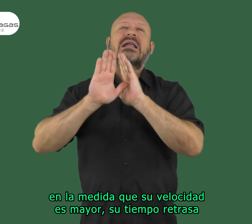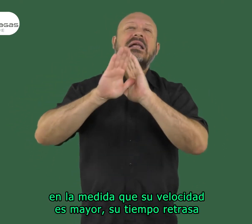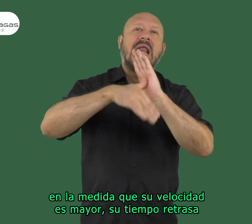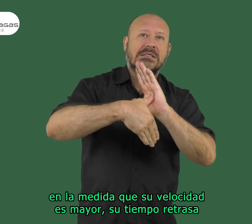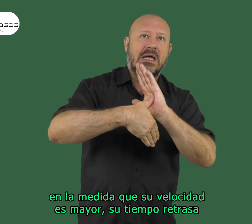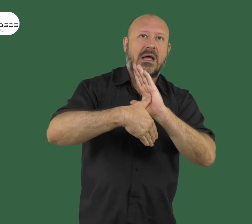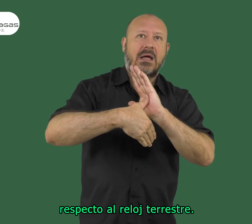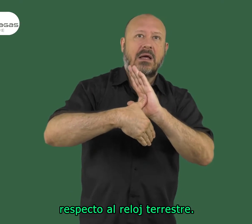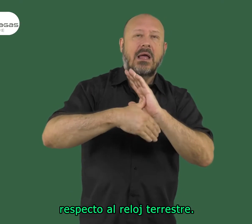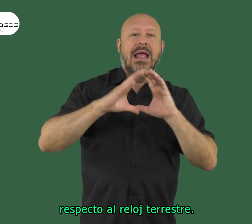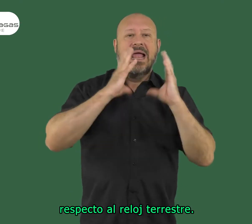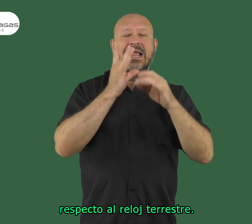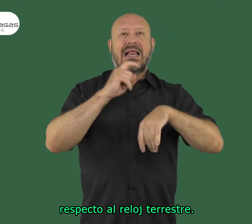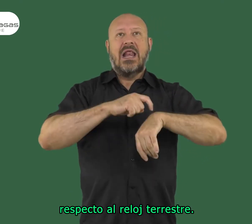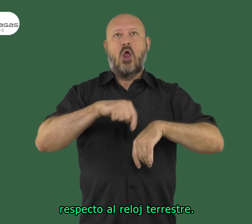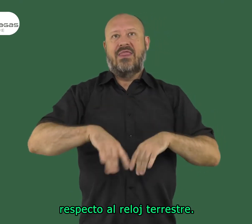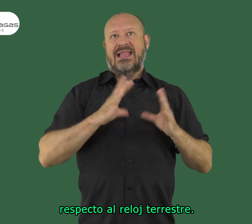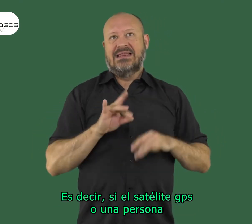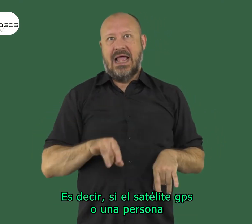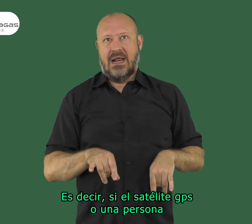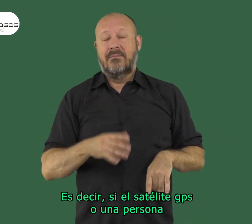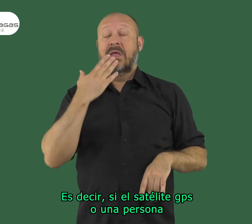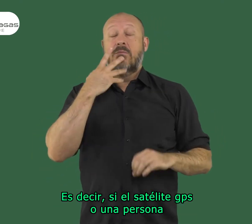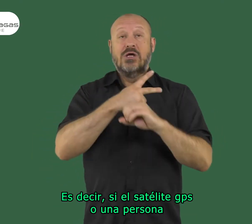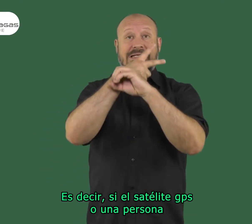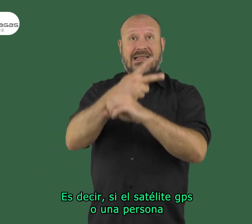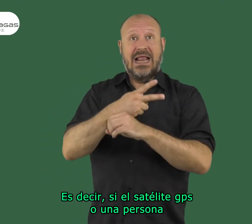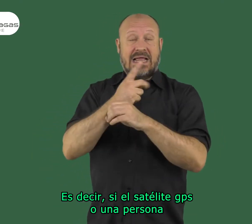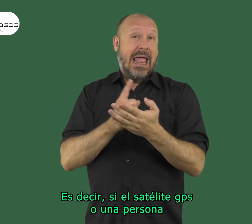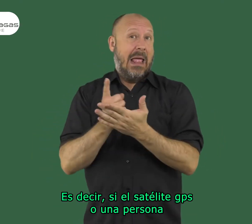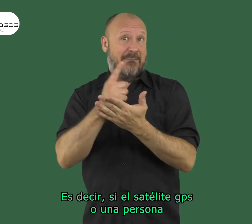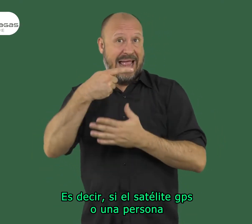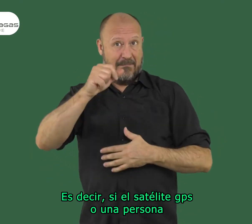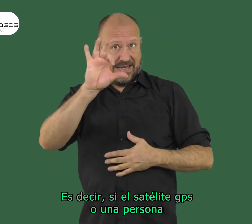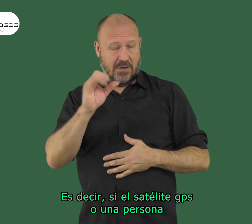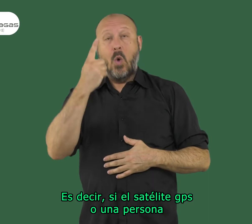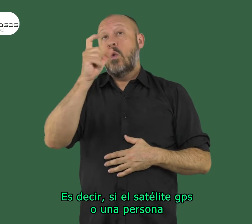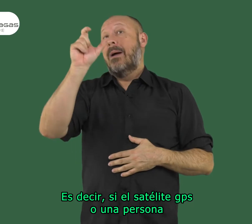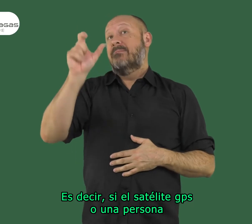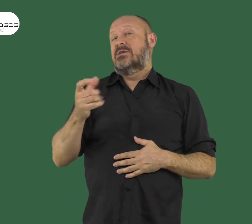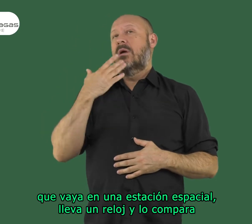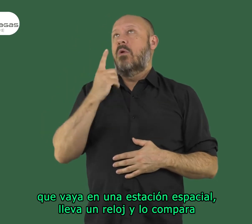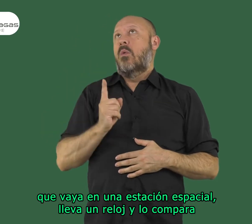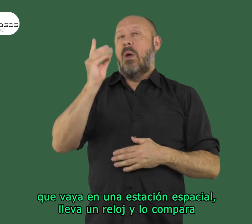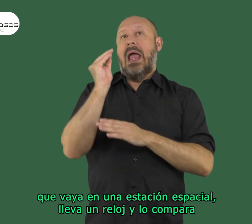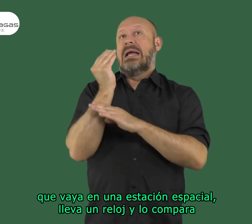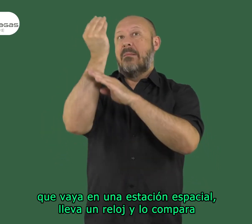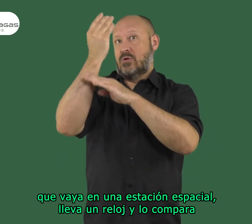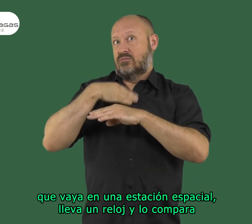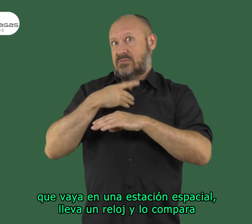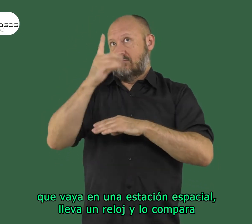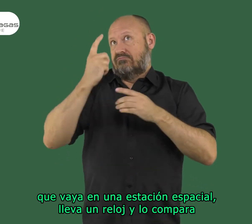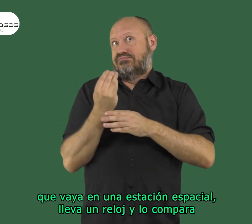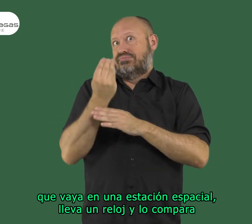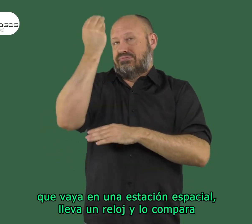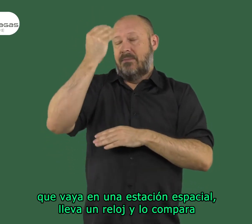tiempo retrasa respecto al reloj terrestre. Es decir, si el satélite GPS o una persona que vaya a una estación espacial